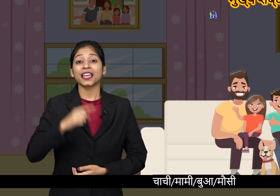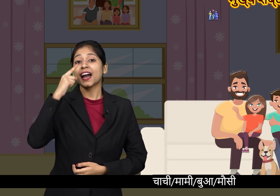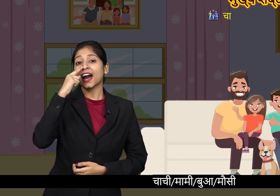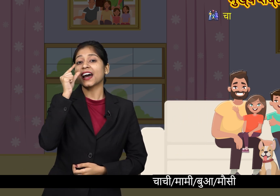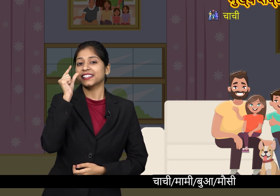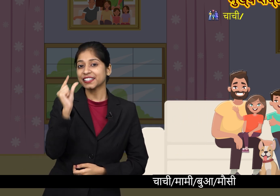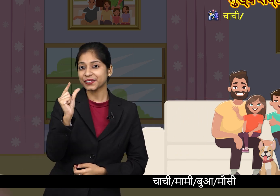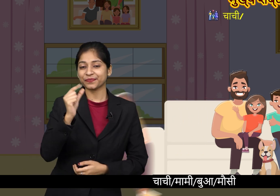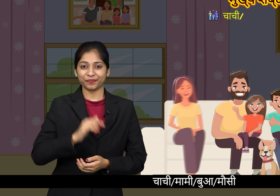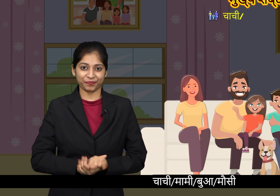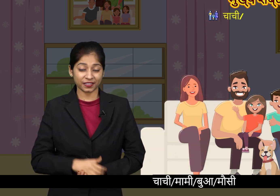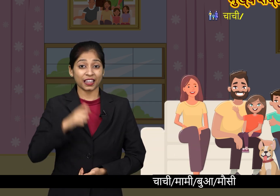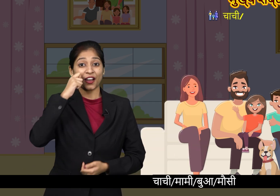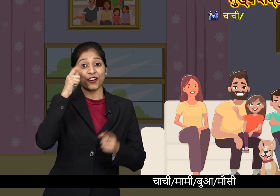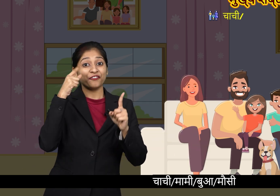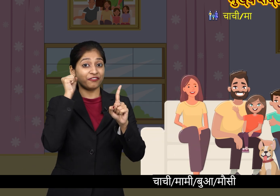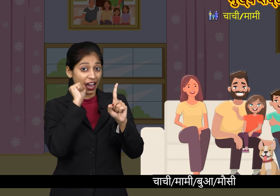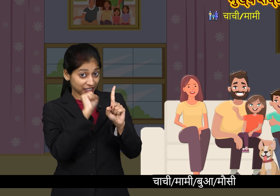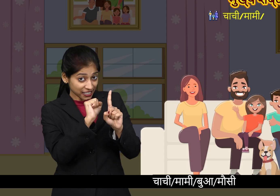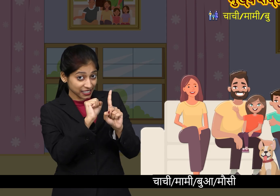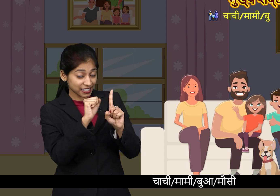चाची मामी बुआ मौसी,